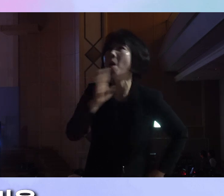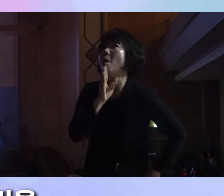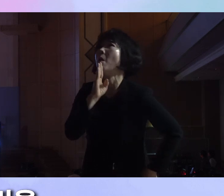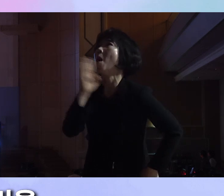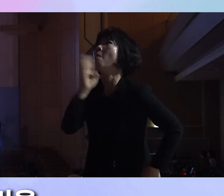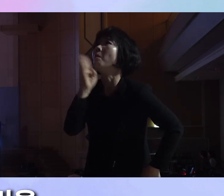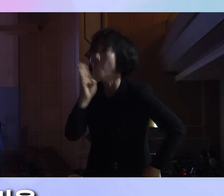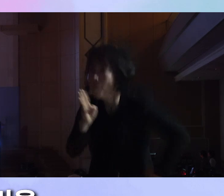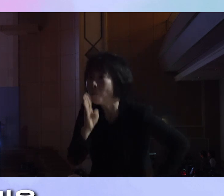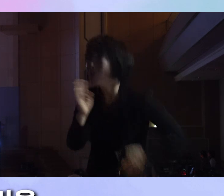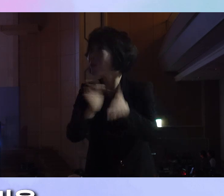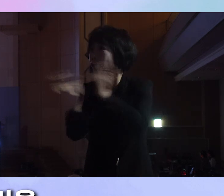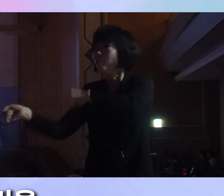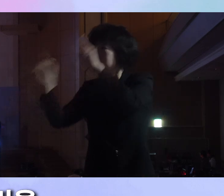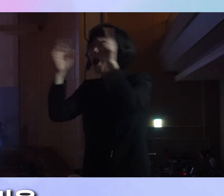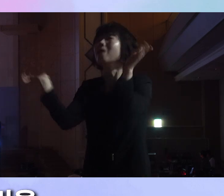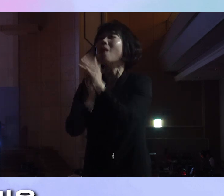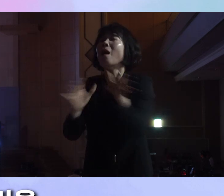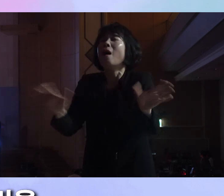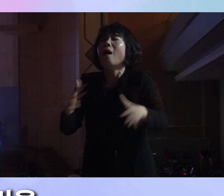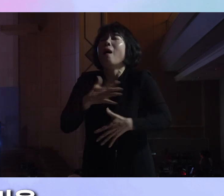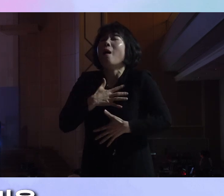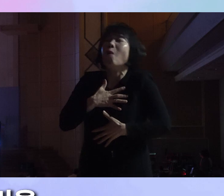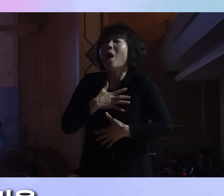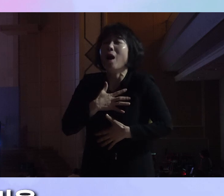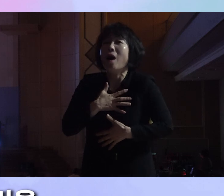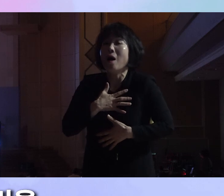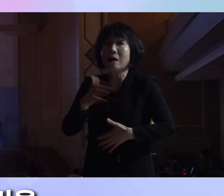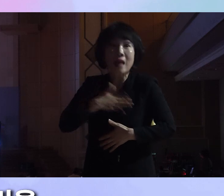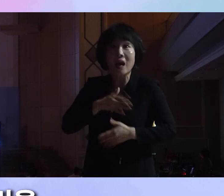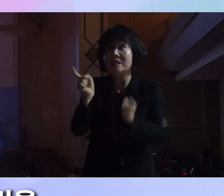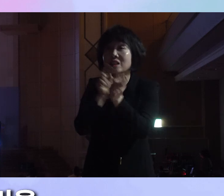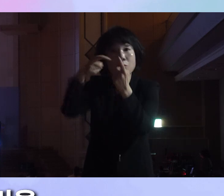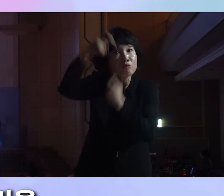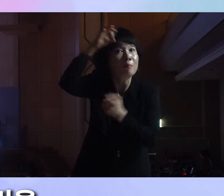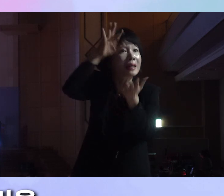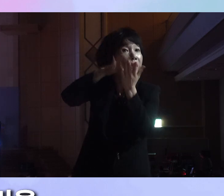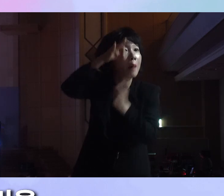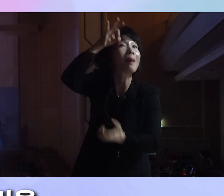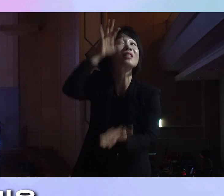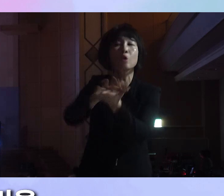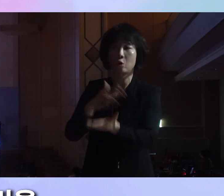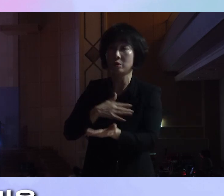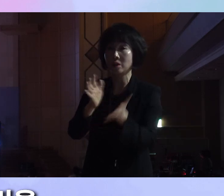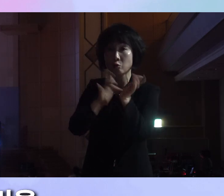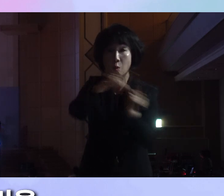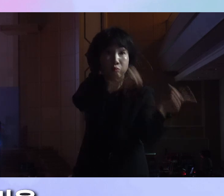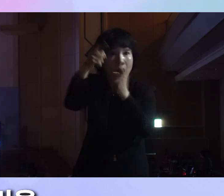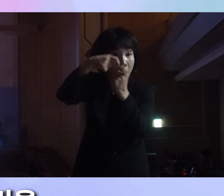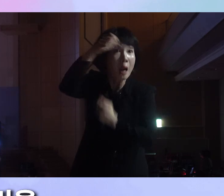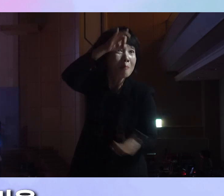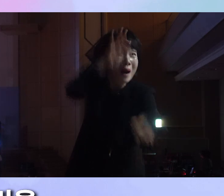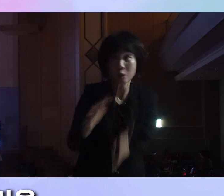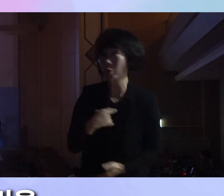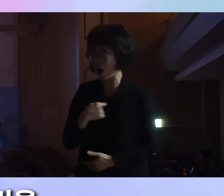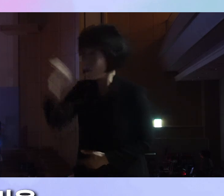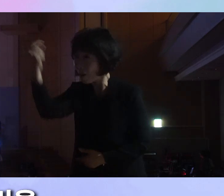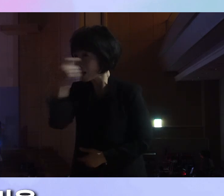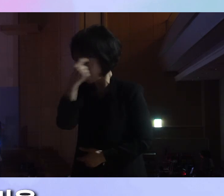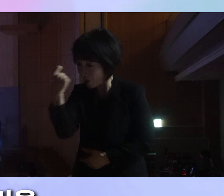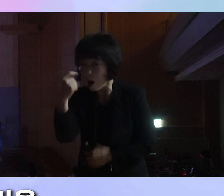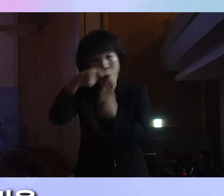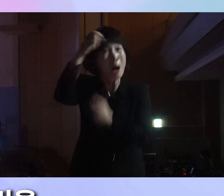예, 그럼요. 제가 봤어요. 부활하신 예수님을 제가